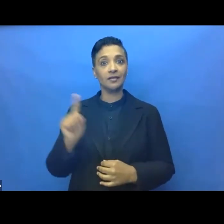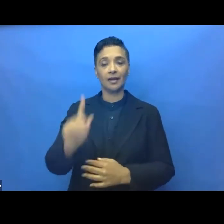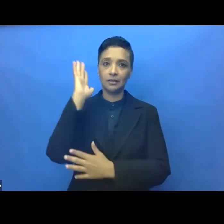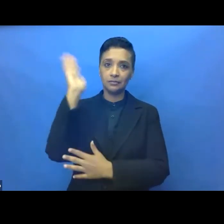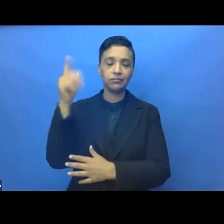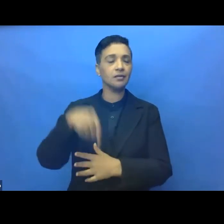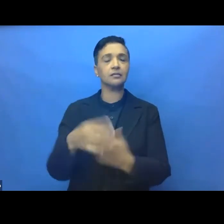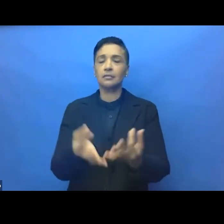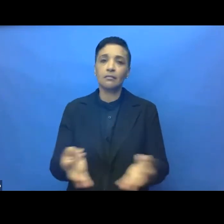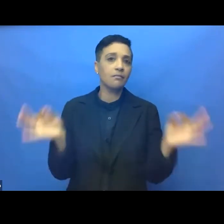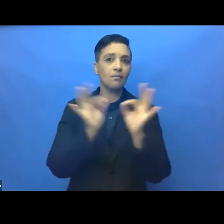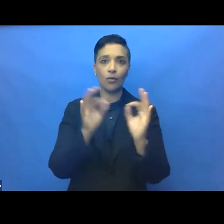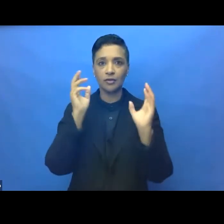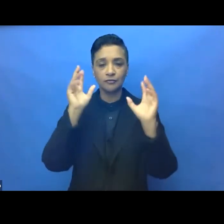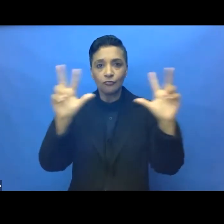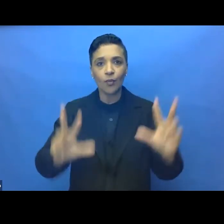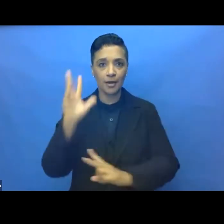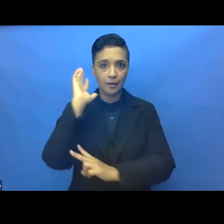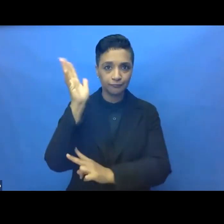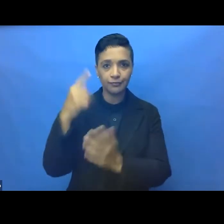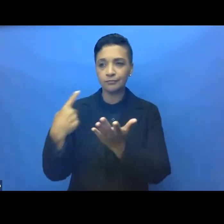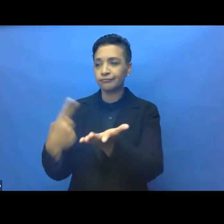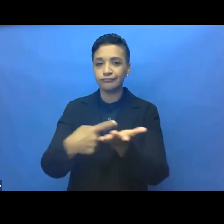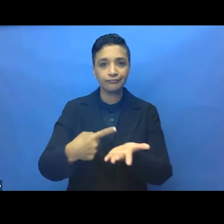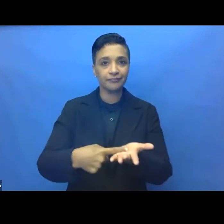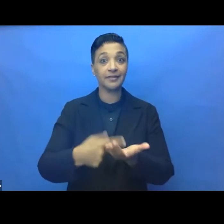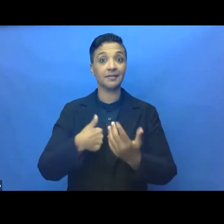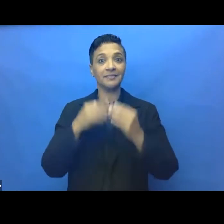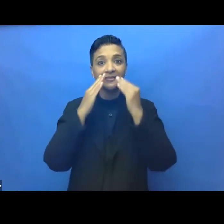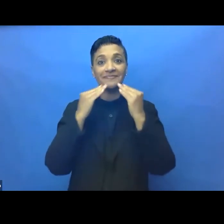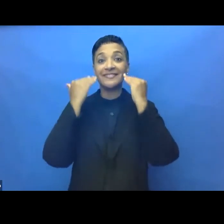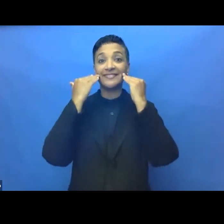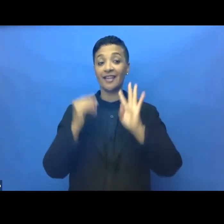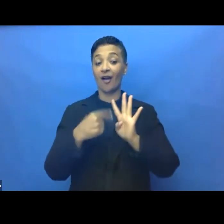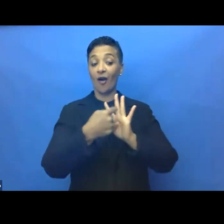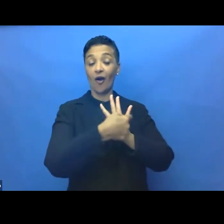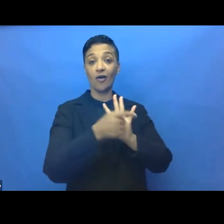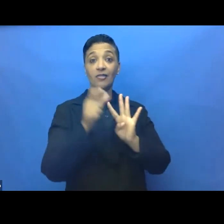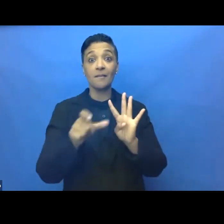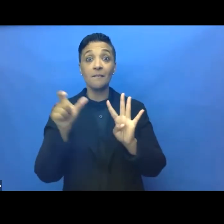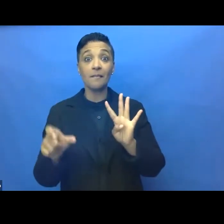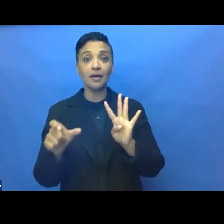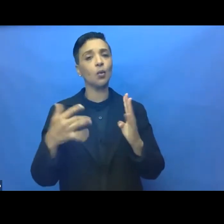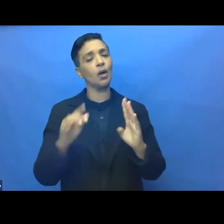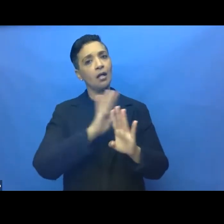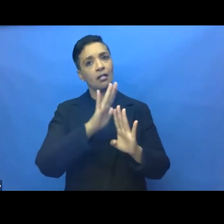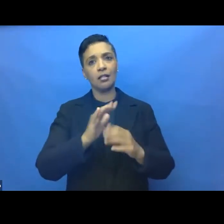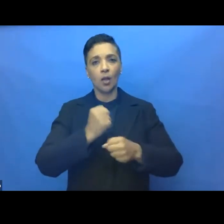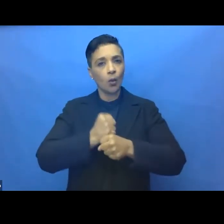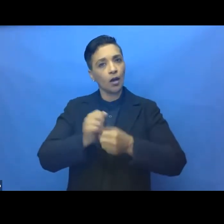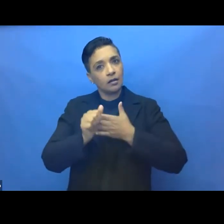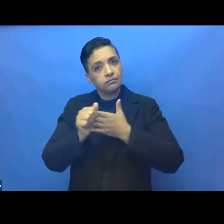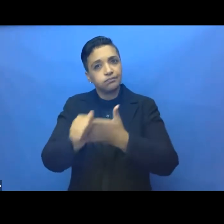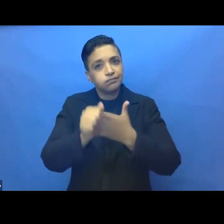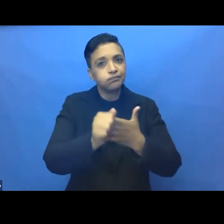aimable présentation et de votre invitation à participer à cette importante discussion. Je suis également très heureuse d'être